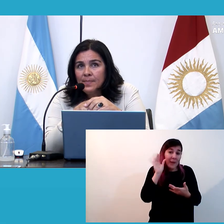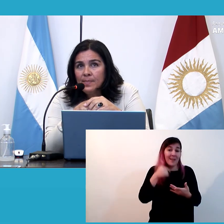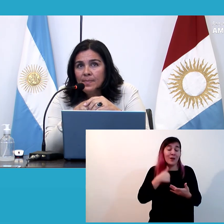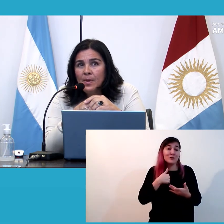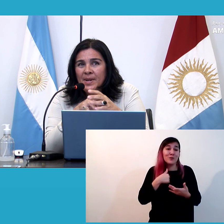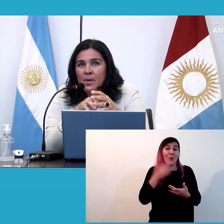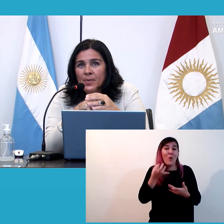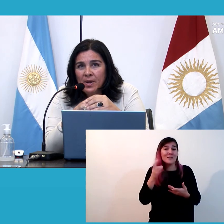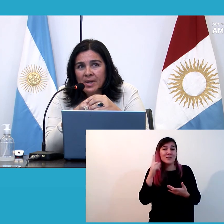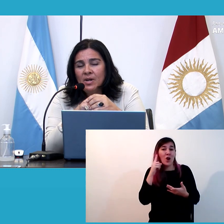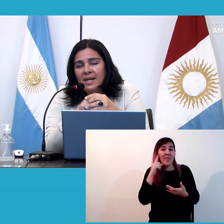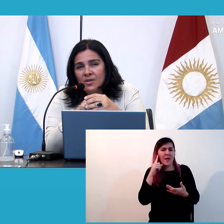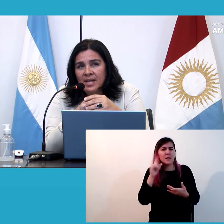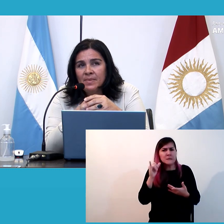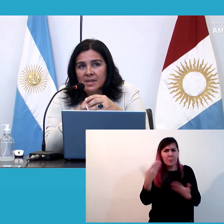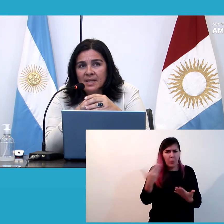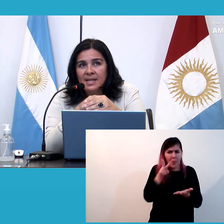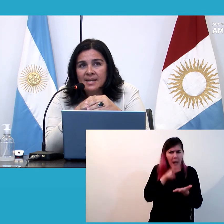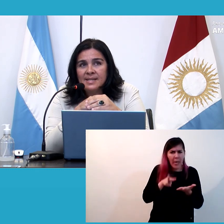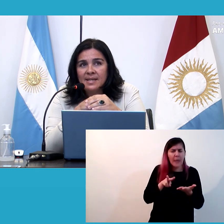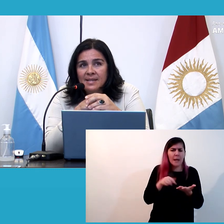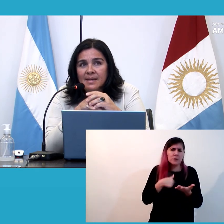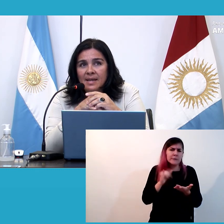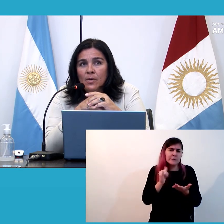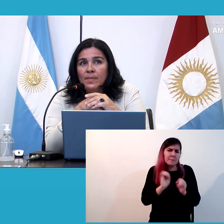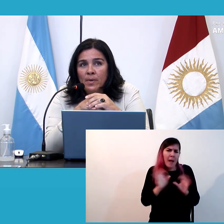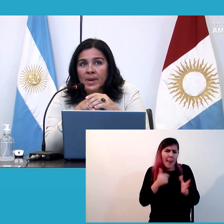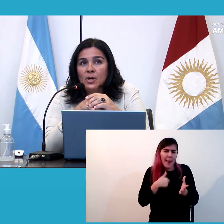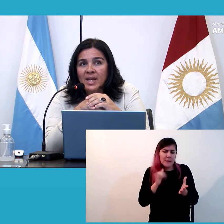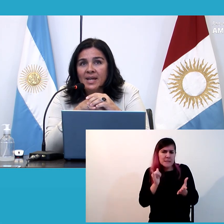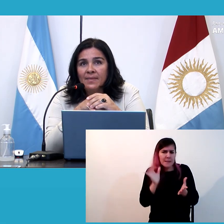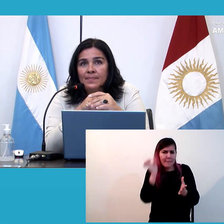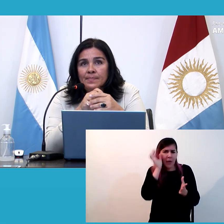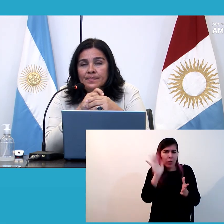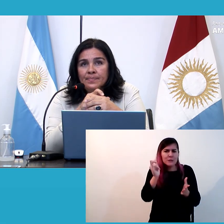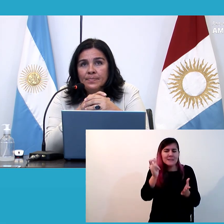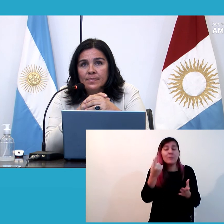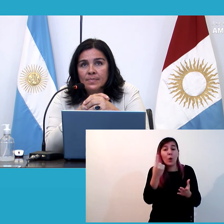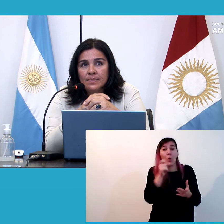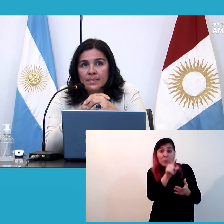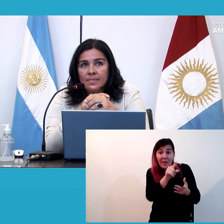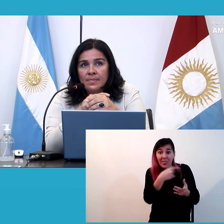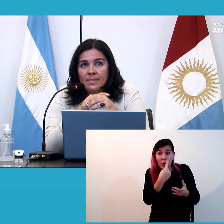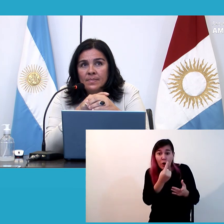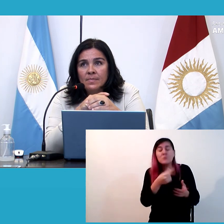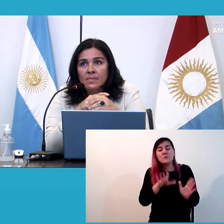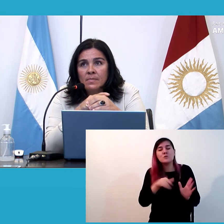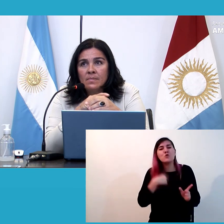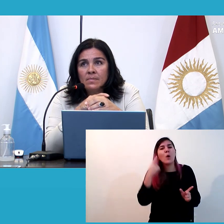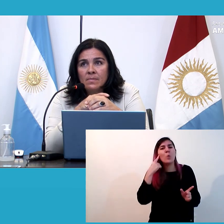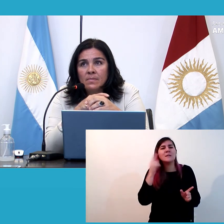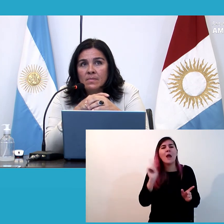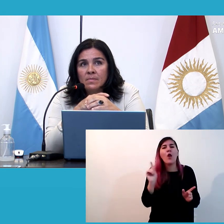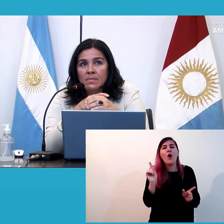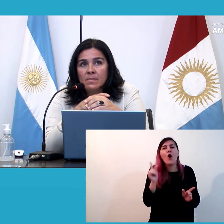buen sonido. No, perdón, puedo Si no haberlo escuché mal, leído también. Sí, lo vamos a claro, puede corregir. ser. Yo escuché no, como